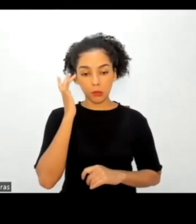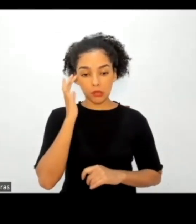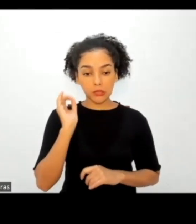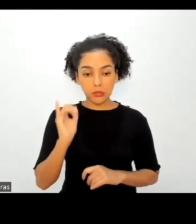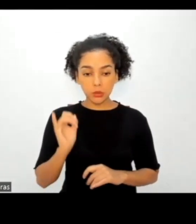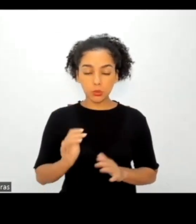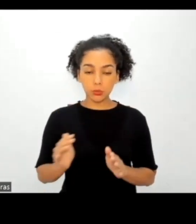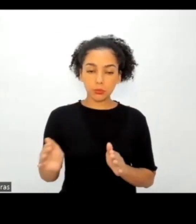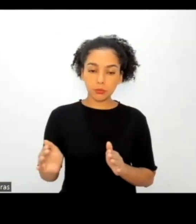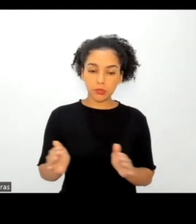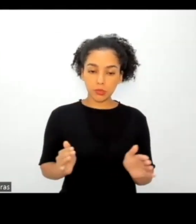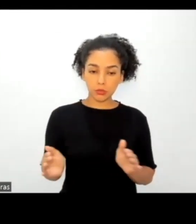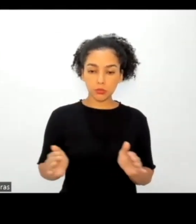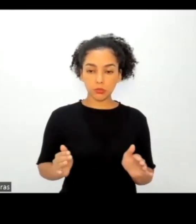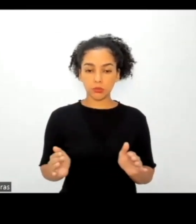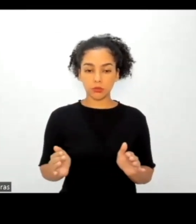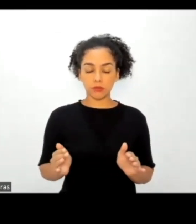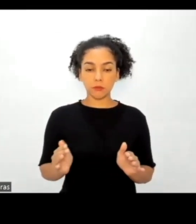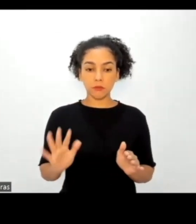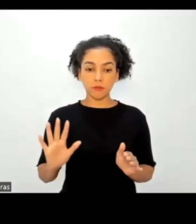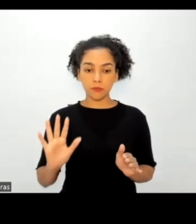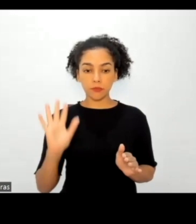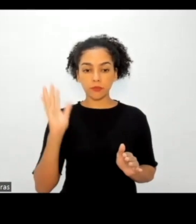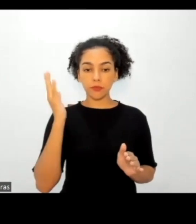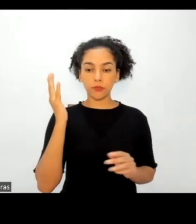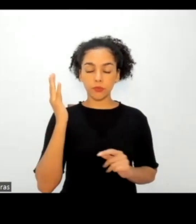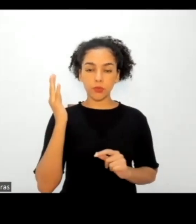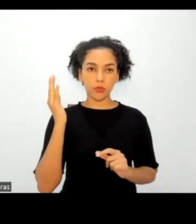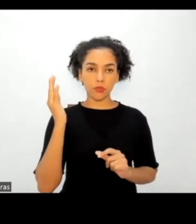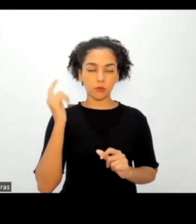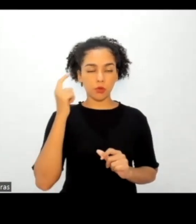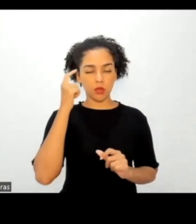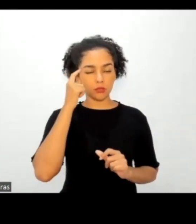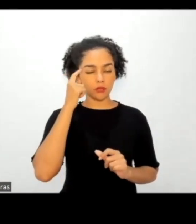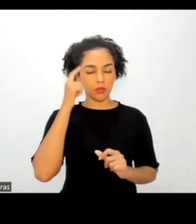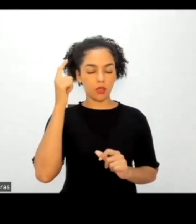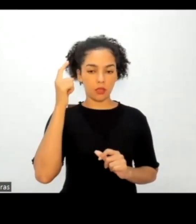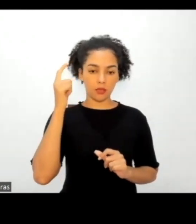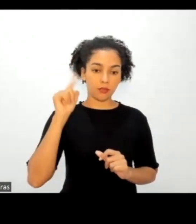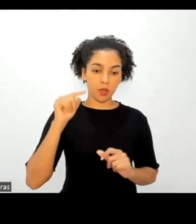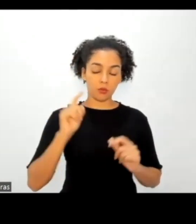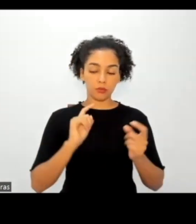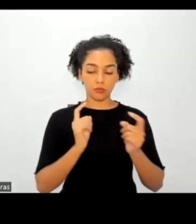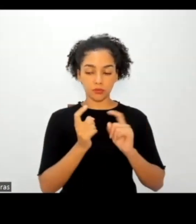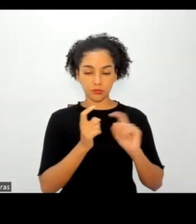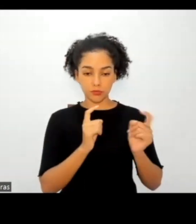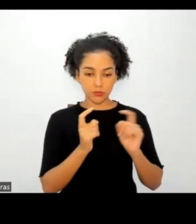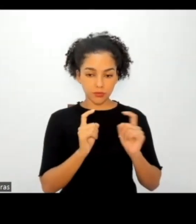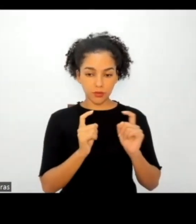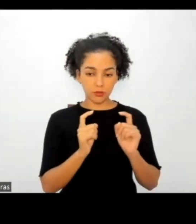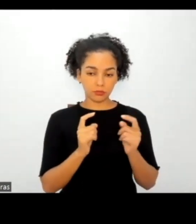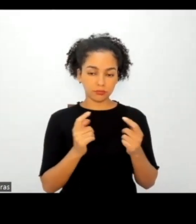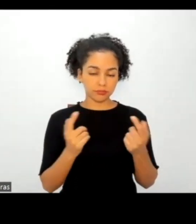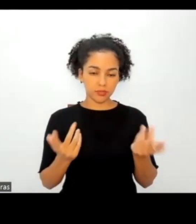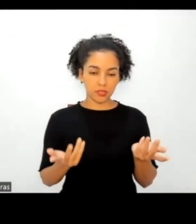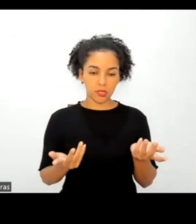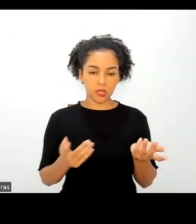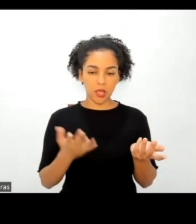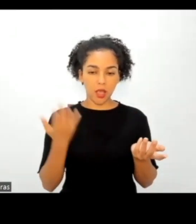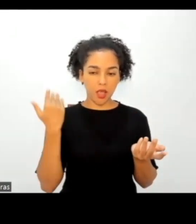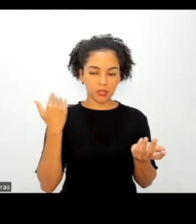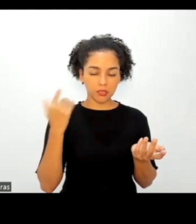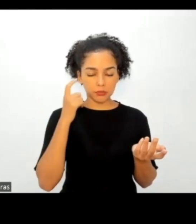tempo, né, pairou, a ideia de que essa era uma discussão, enfim, de